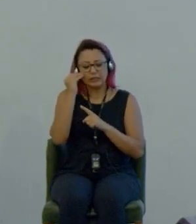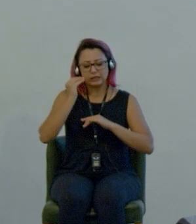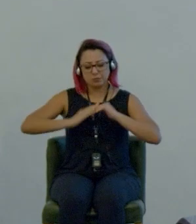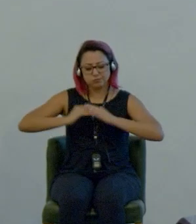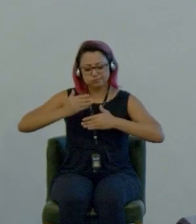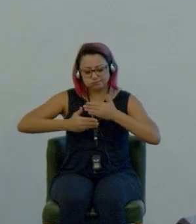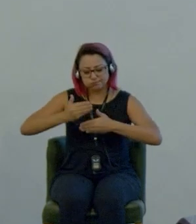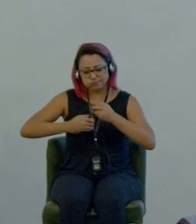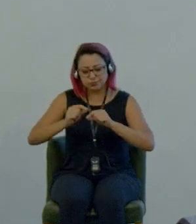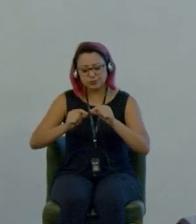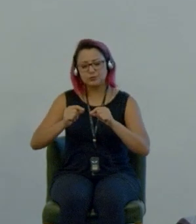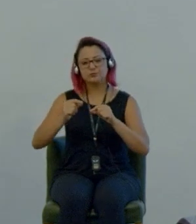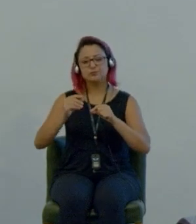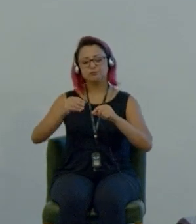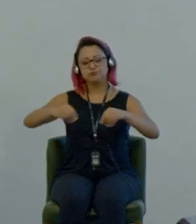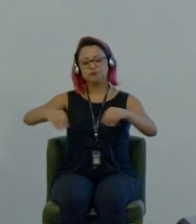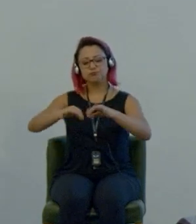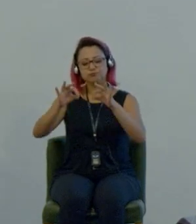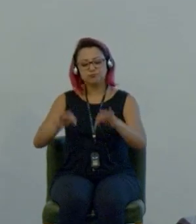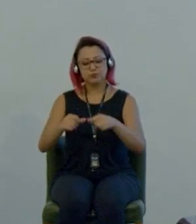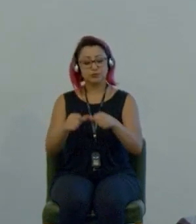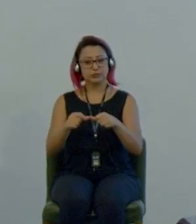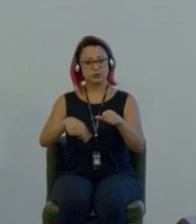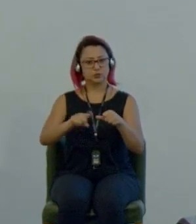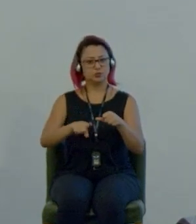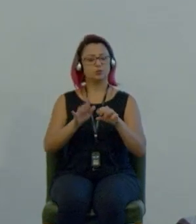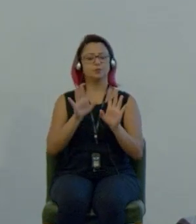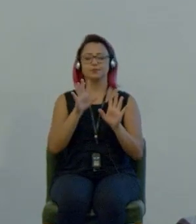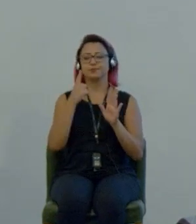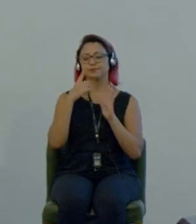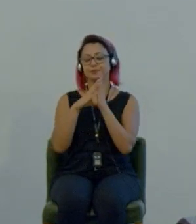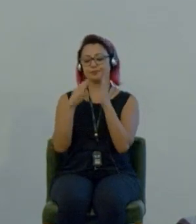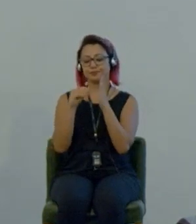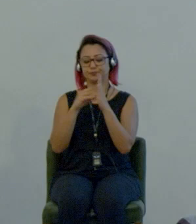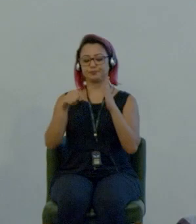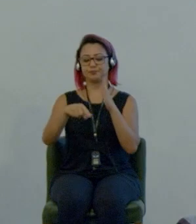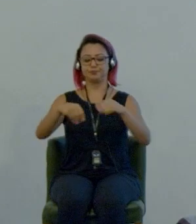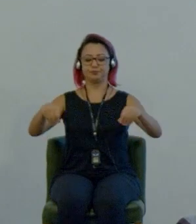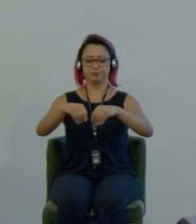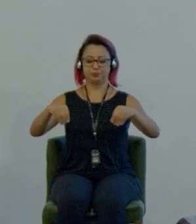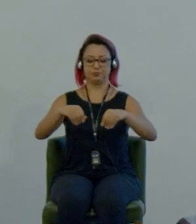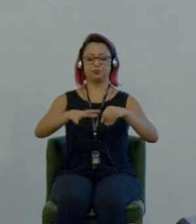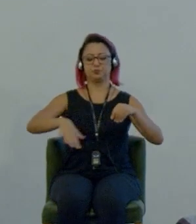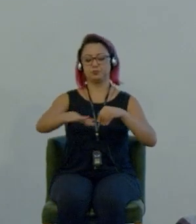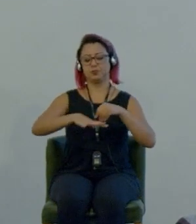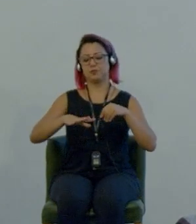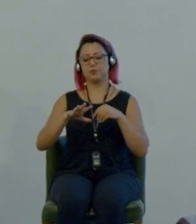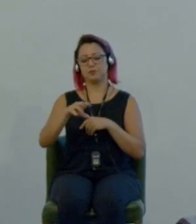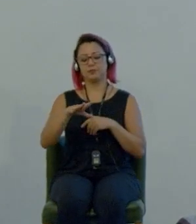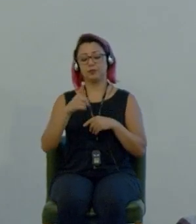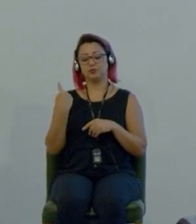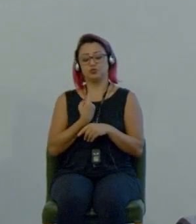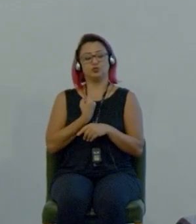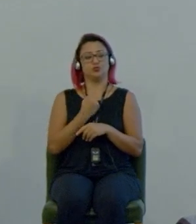un territoire précis. Donc là, le modèle sol, c'était la technique qu'on a trouvée, et je dois dire que c'est